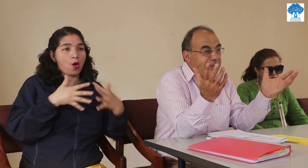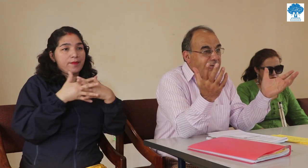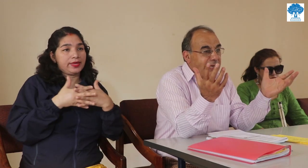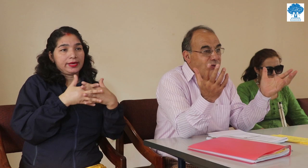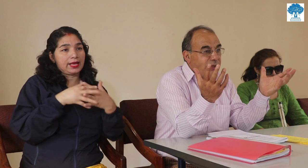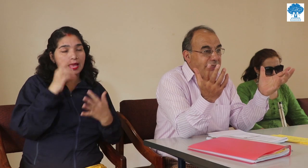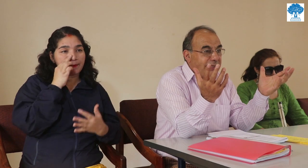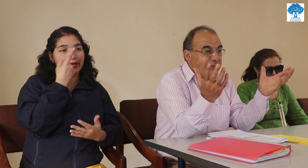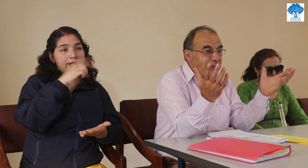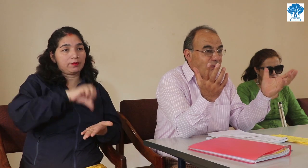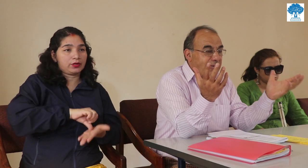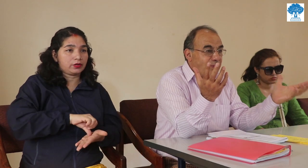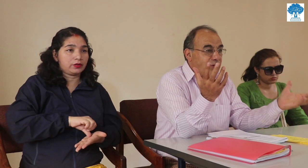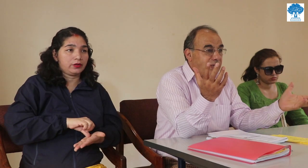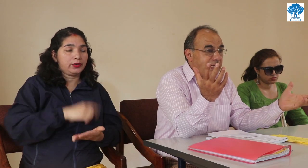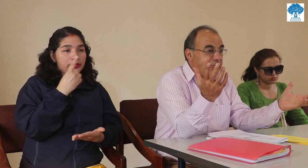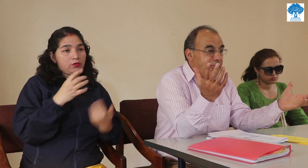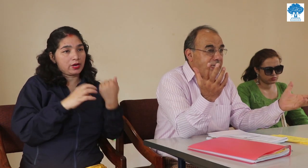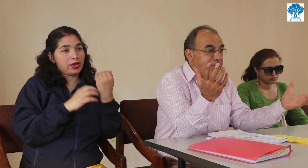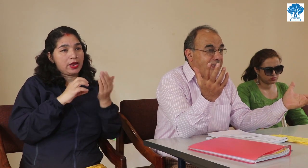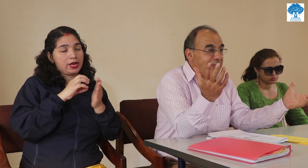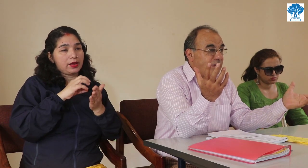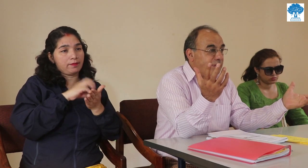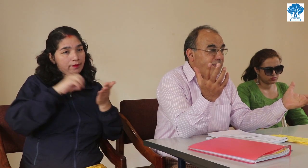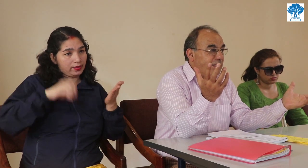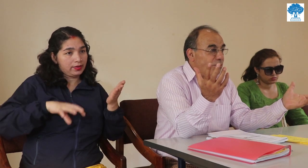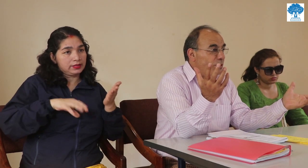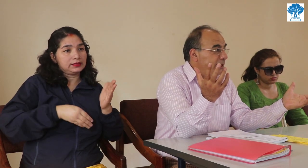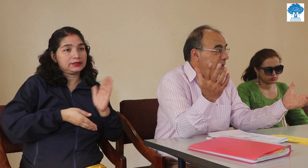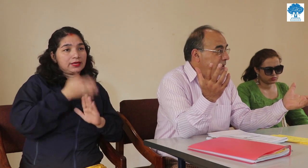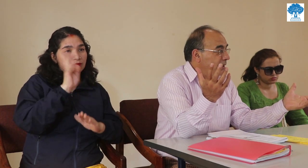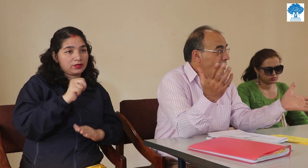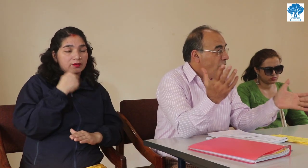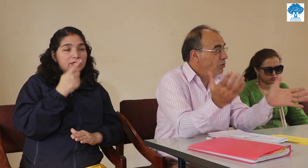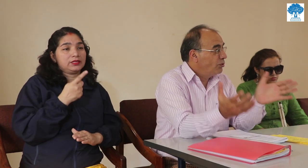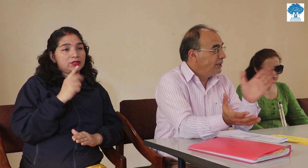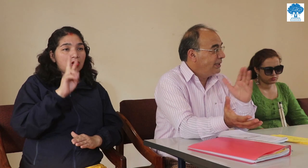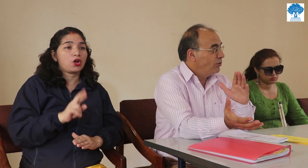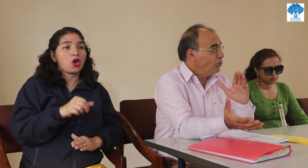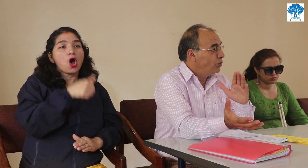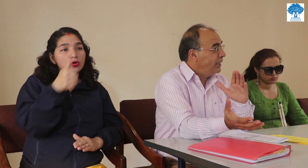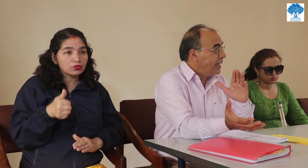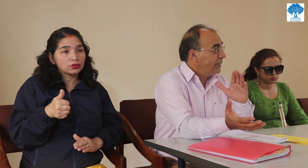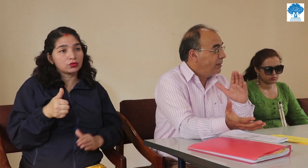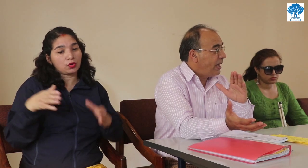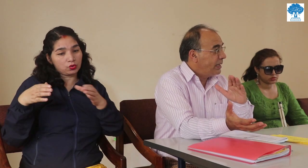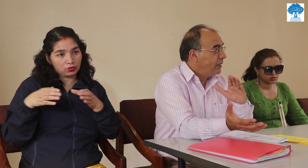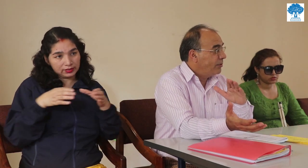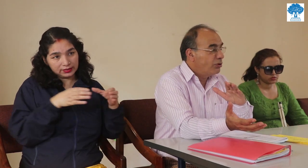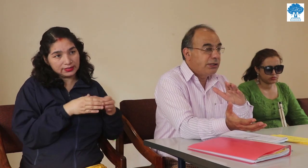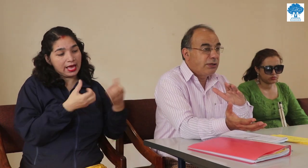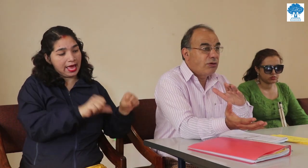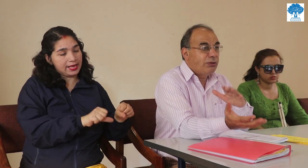के हुन्छ भने एकचोटि एउटा एबोर्सनलाई चाहिँ लिगलाइज गरेर जानुपर्छ भन्ने टोलीले जित्छ अर्कोचोटि चाहिँ त्यो टोलीले